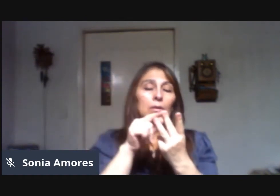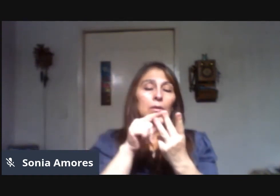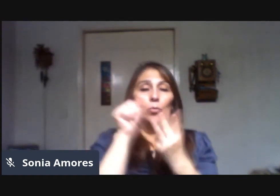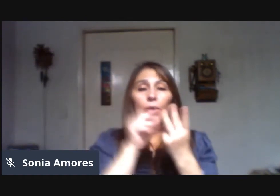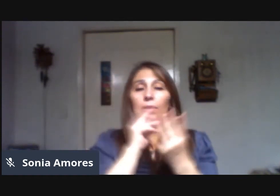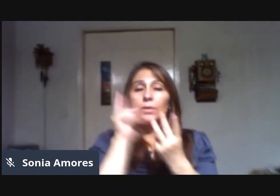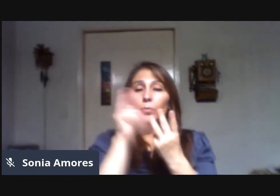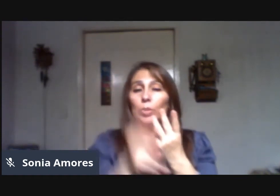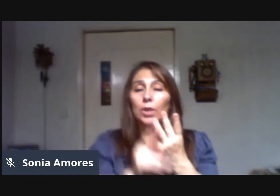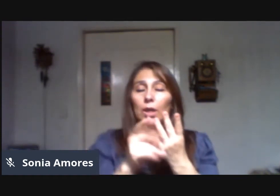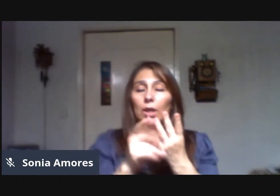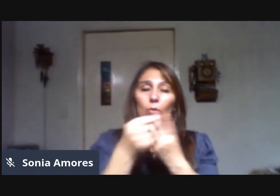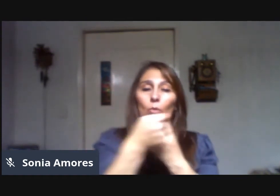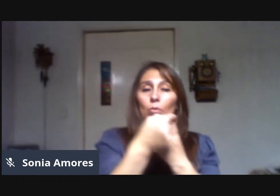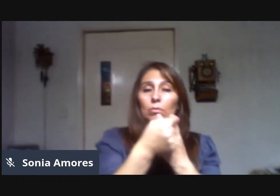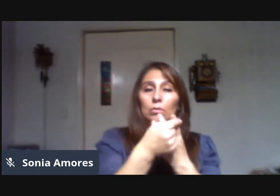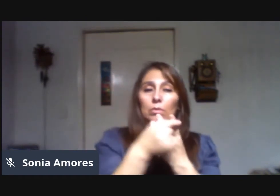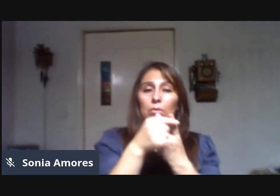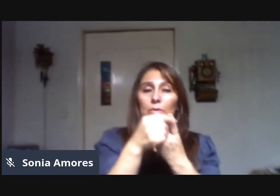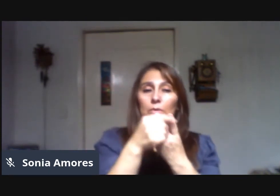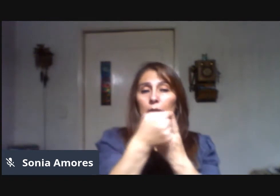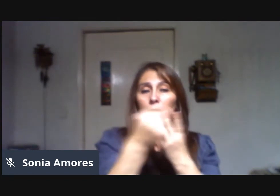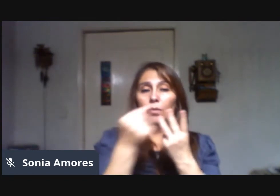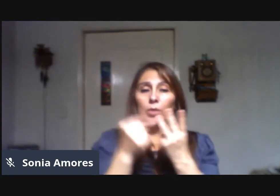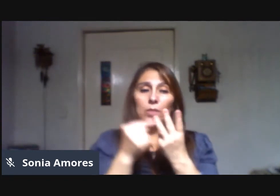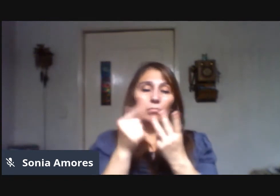nuestros participantes.